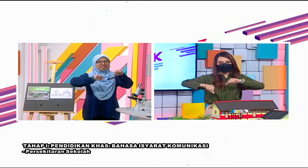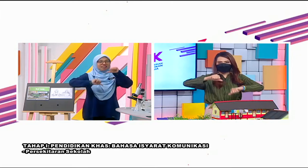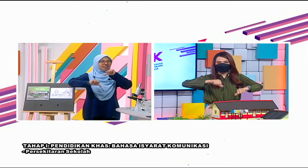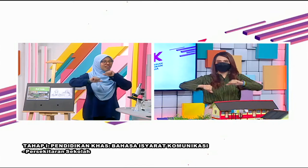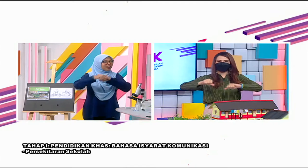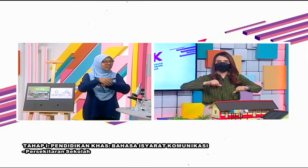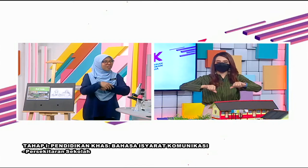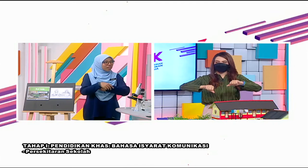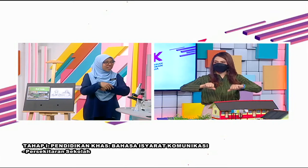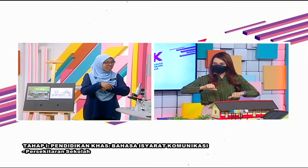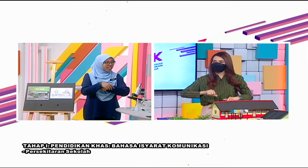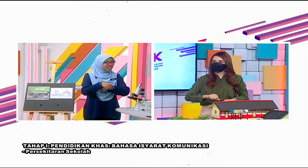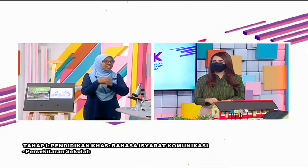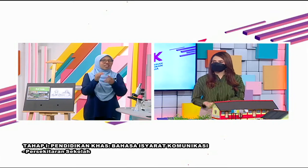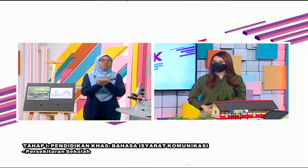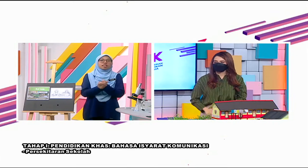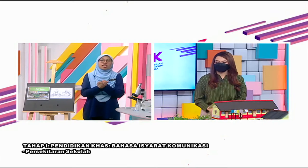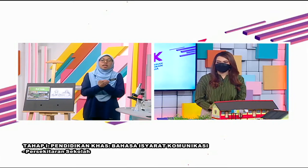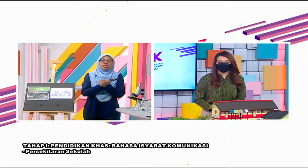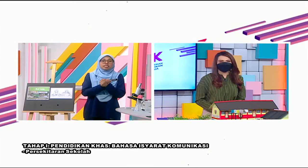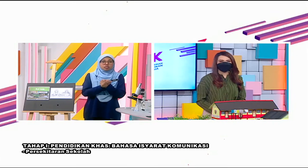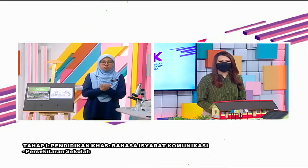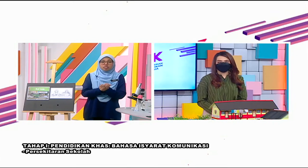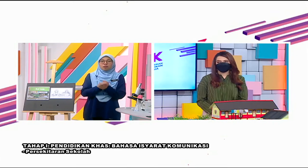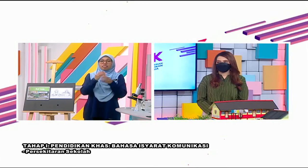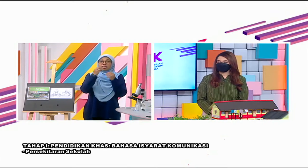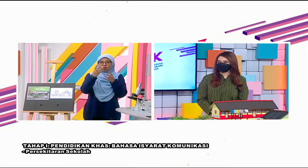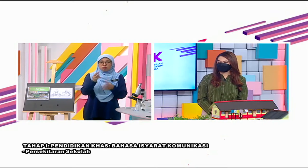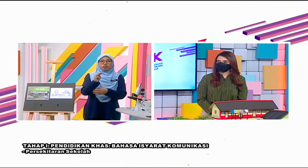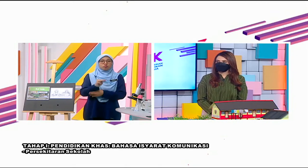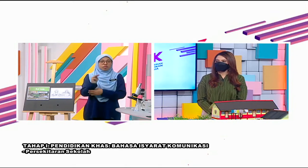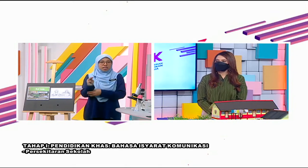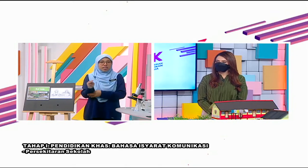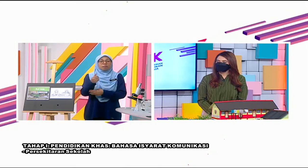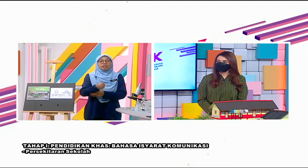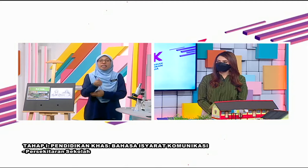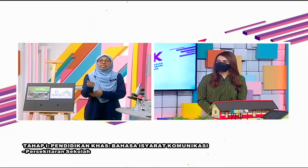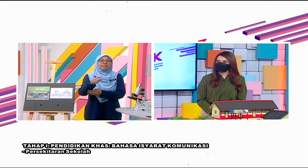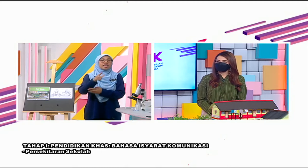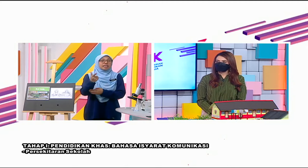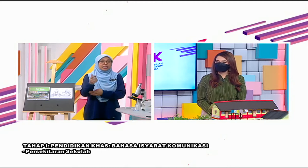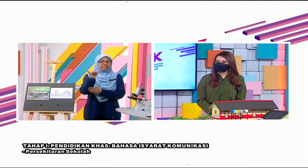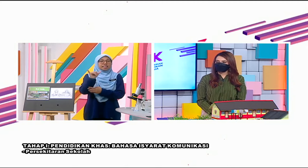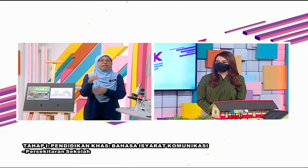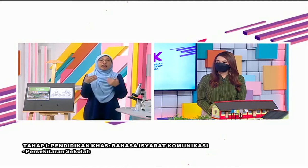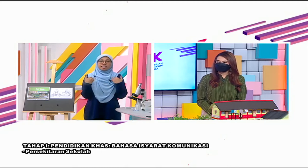sains. Boleh? Boleh. Okey. Cikgu juga nak bagi tahu murid-murid peralatan lain yang ada